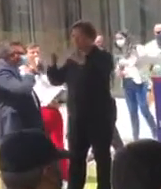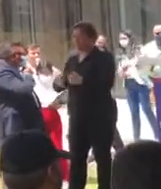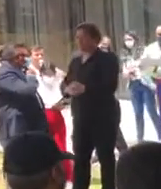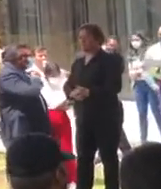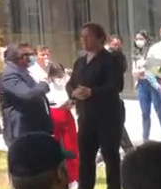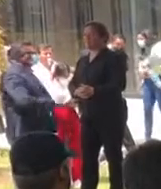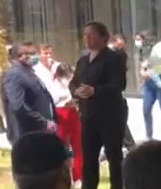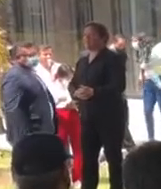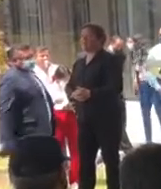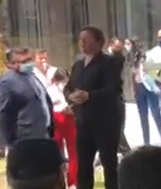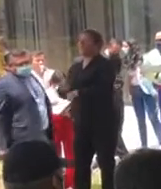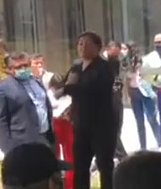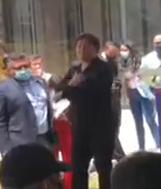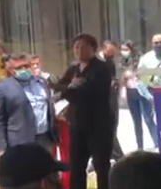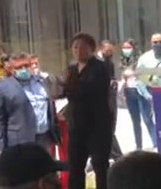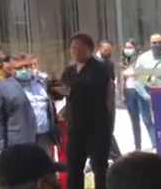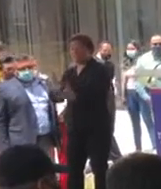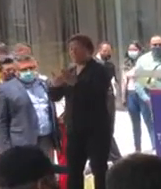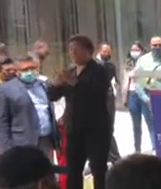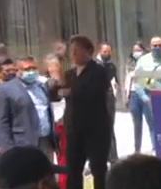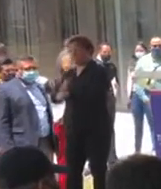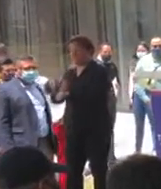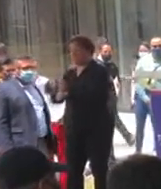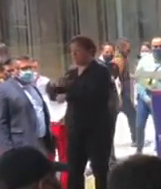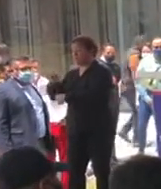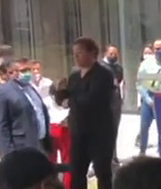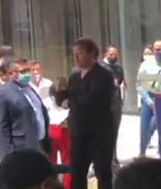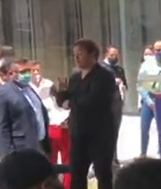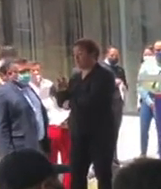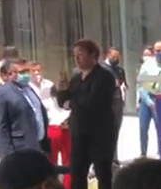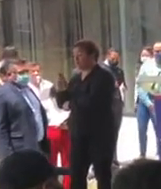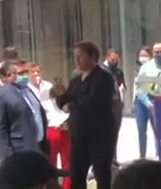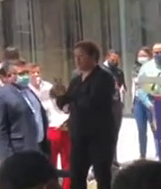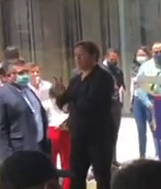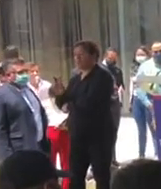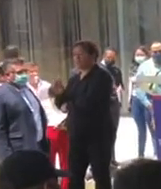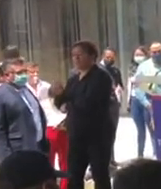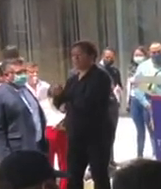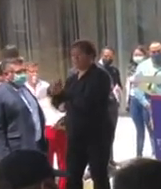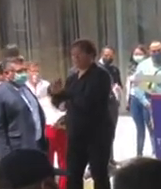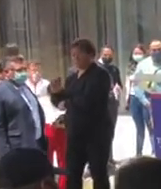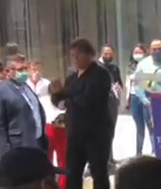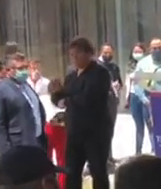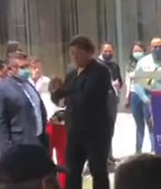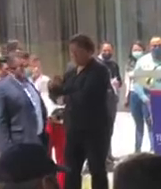rob hallados y recibidos por el licenciado en comercio nieto galicia coordinador y fatal